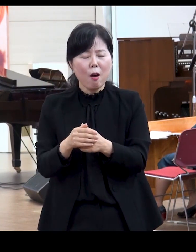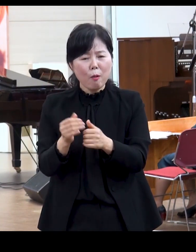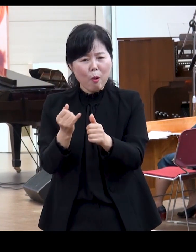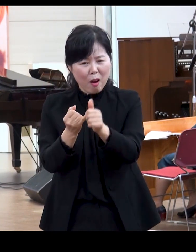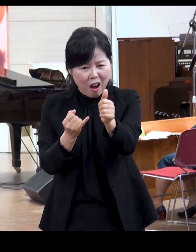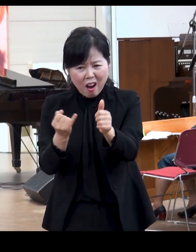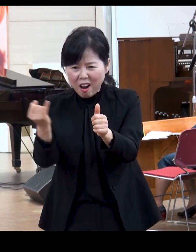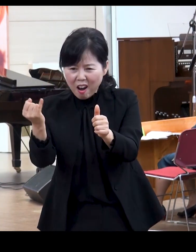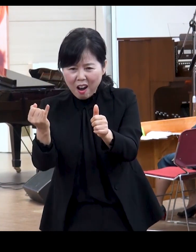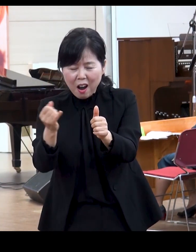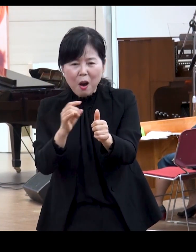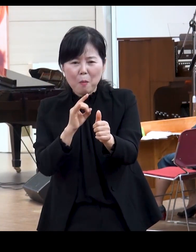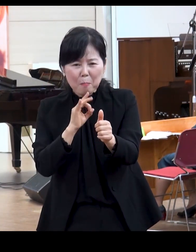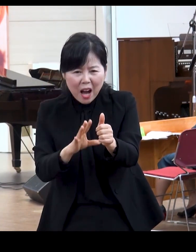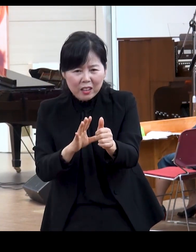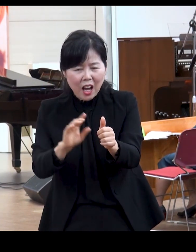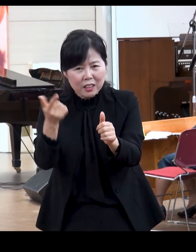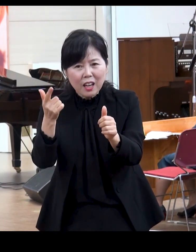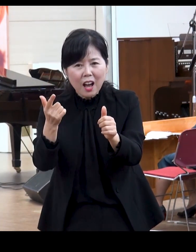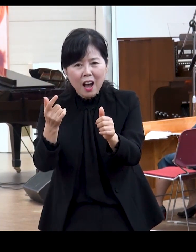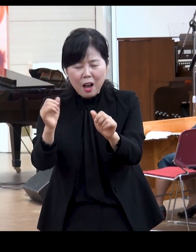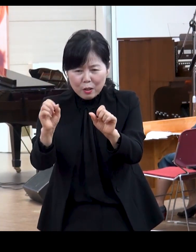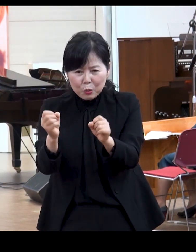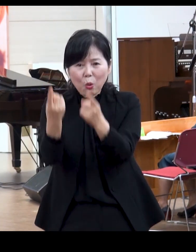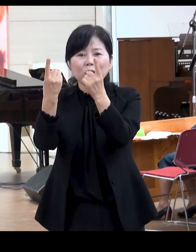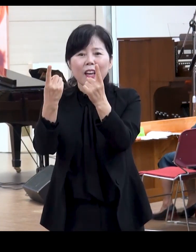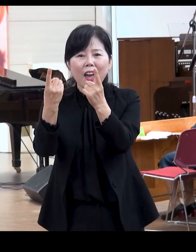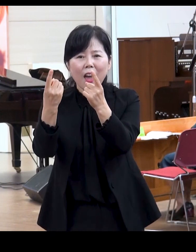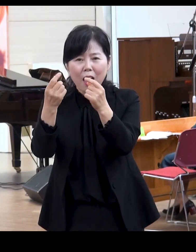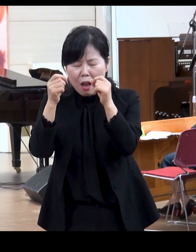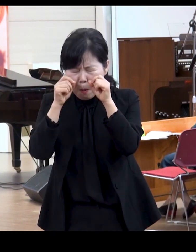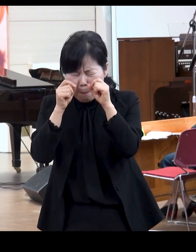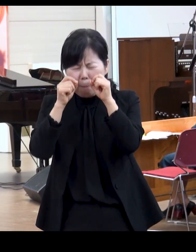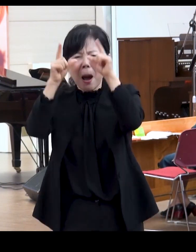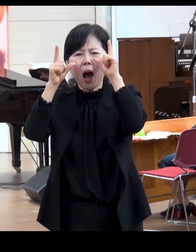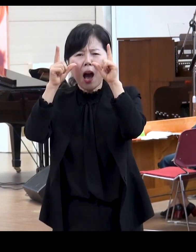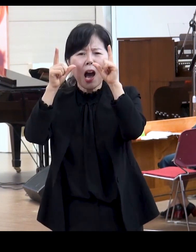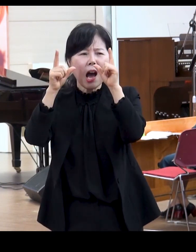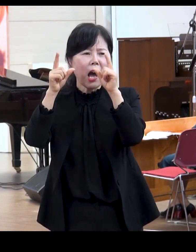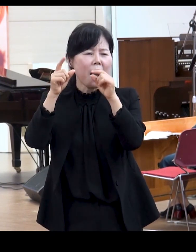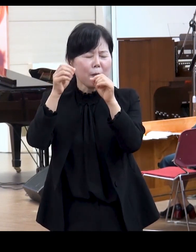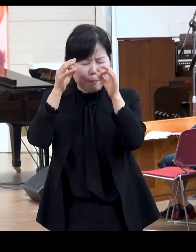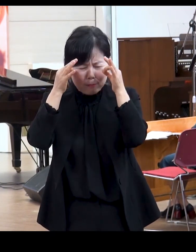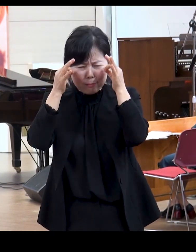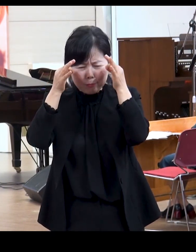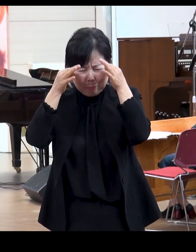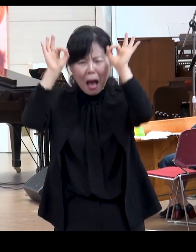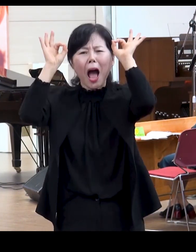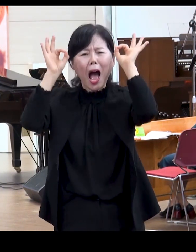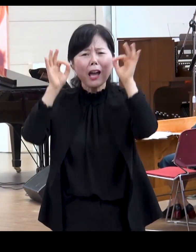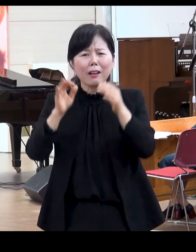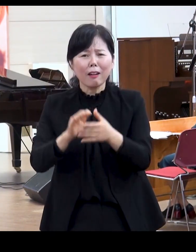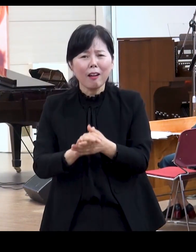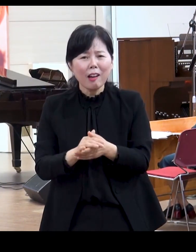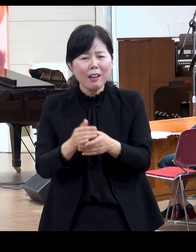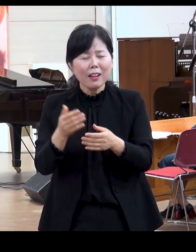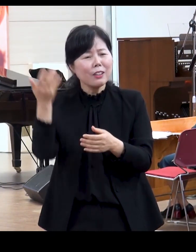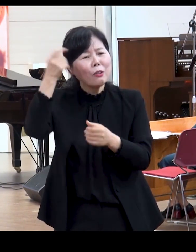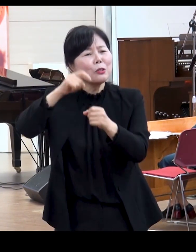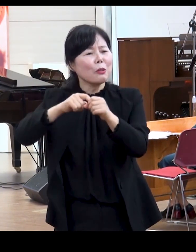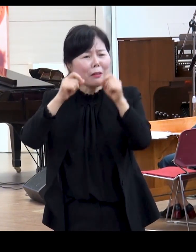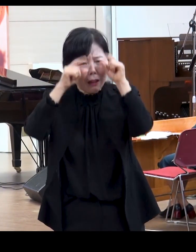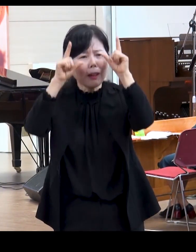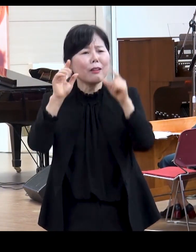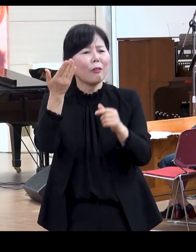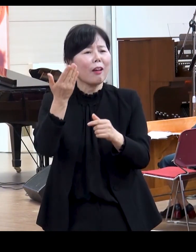놀라우세요. 한쪽만 하면 또 좀 어려울 줄 알았는지 하여튼 두 분이 동시에 어떤 영적 깨달음을